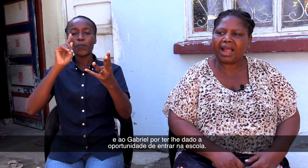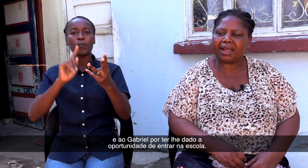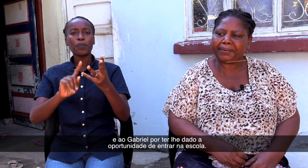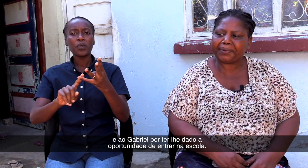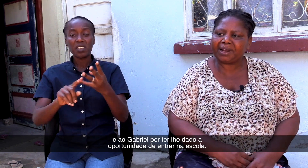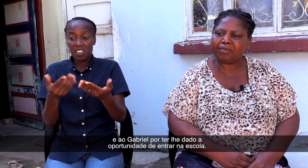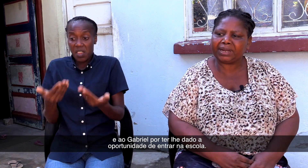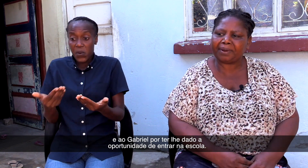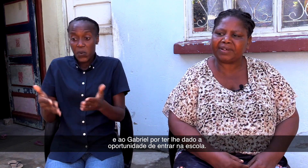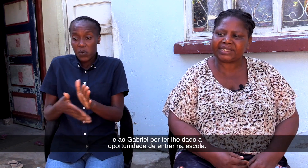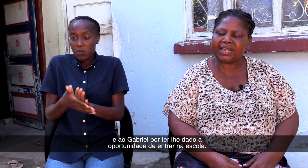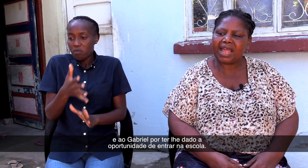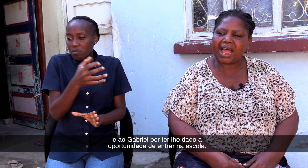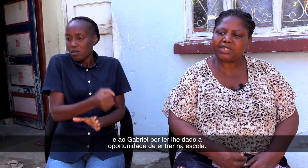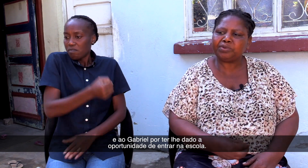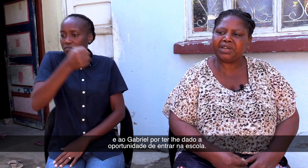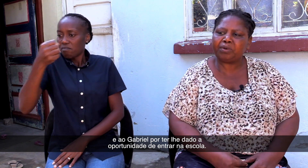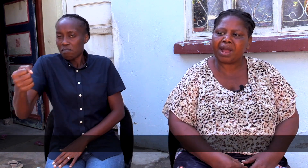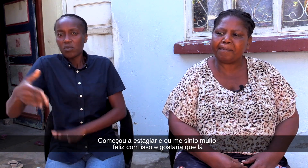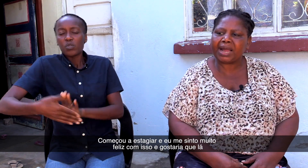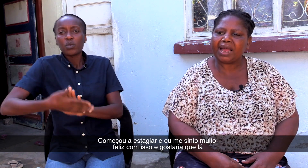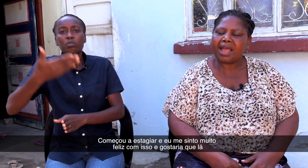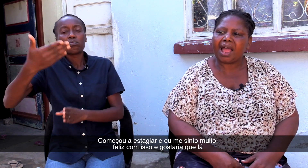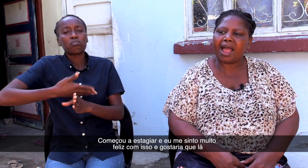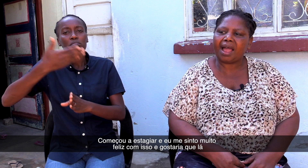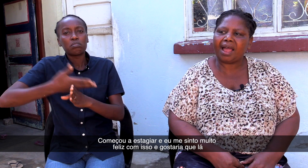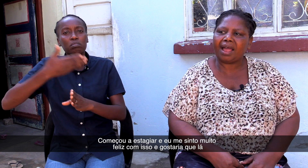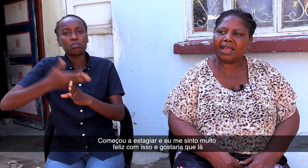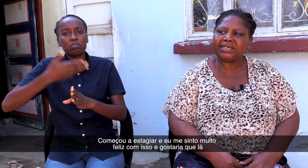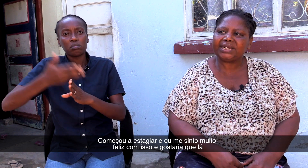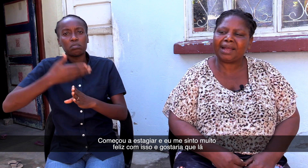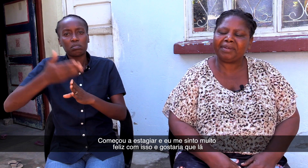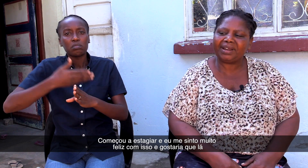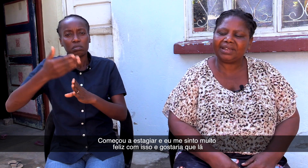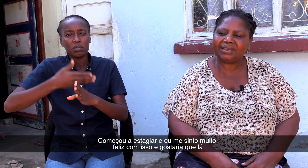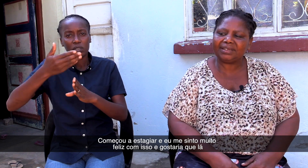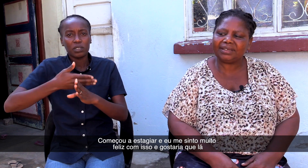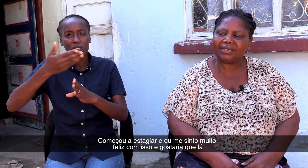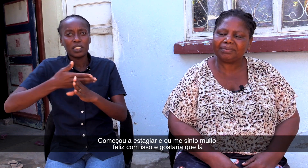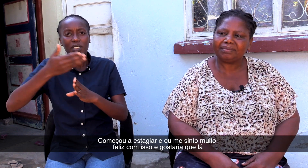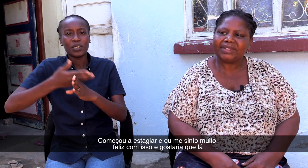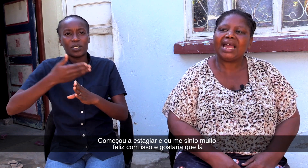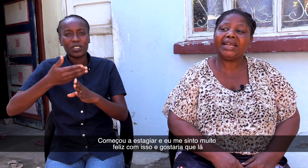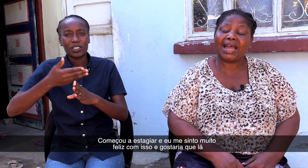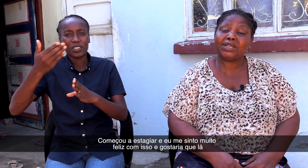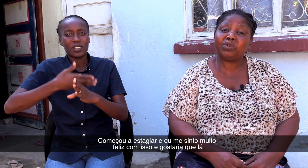oportunidade de entrar na escola. Começou a estagiar e eu me sinto muito feliz com isso.